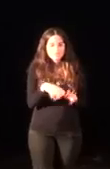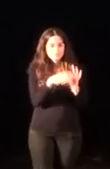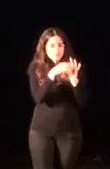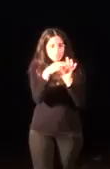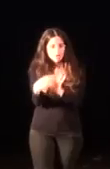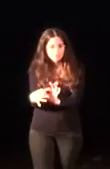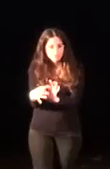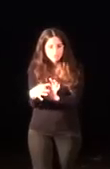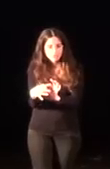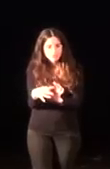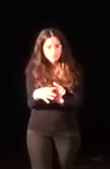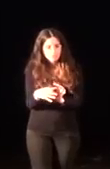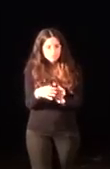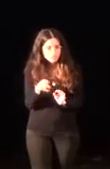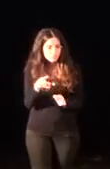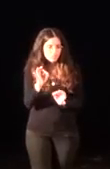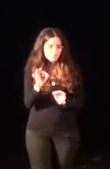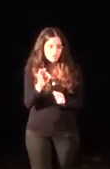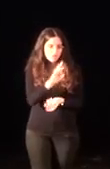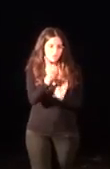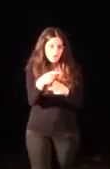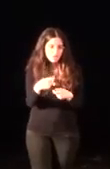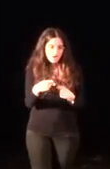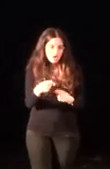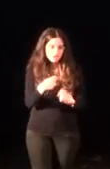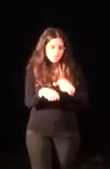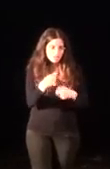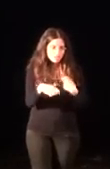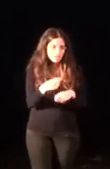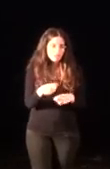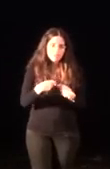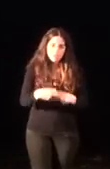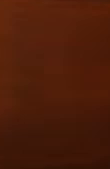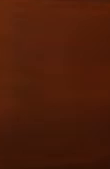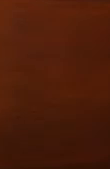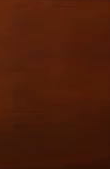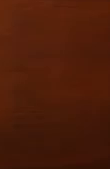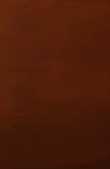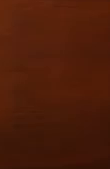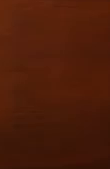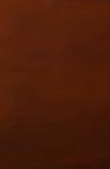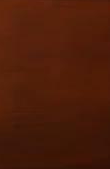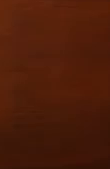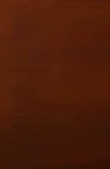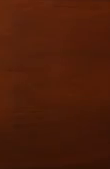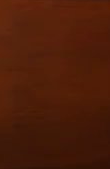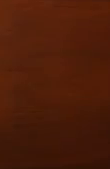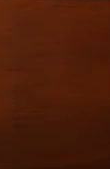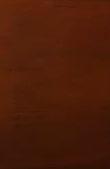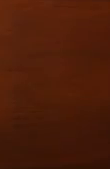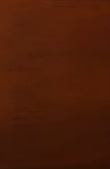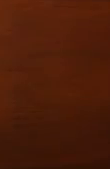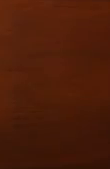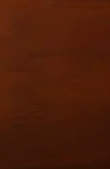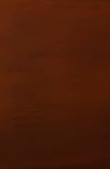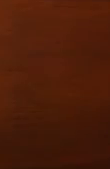משפט, דווקא מעולם העסקי, של מוכרי מכוניות משומשים, ניצחת בוויכוח, הפסדת לקוח. אתה